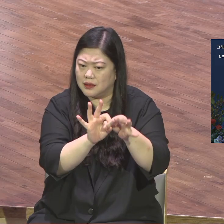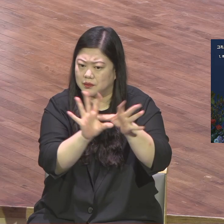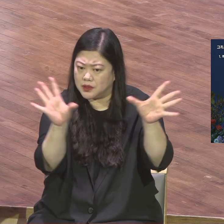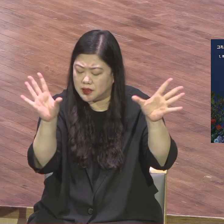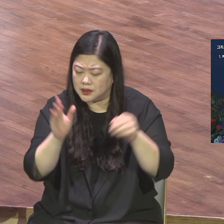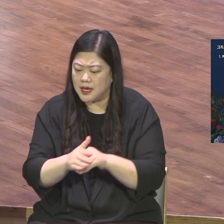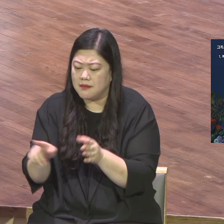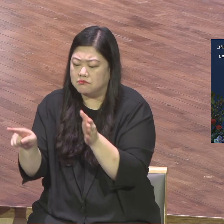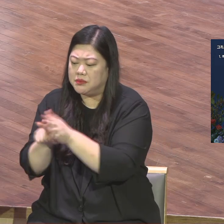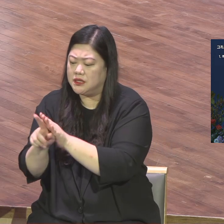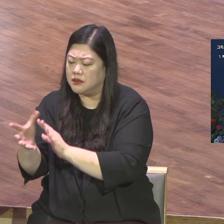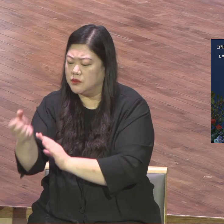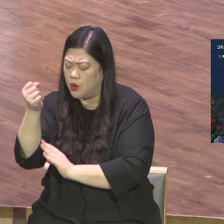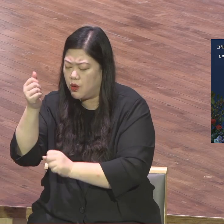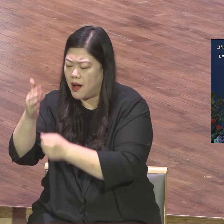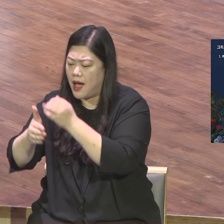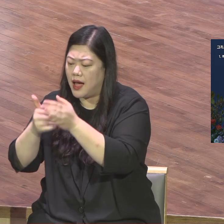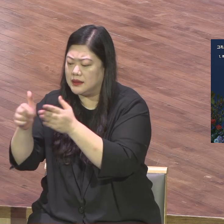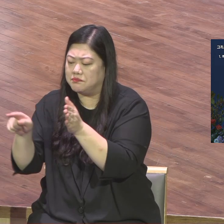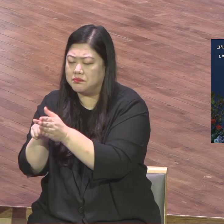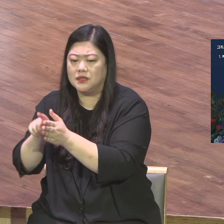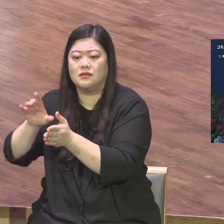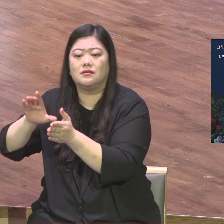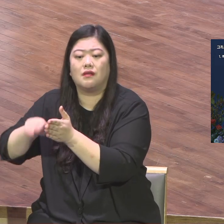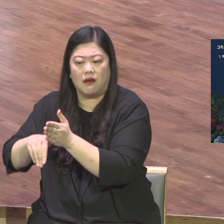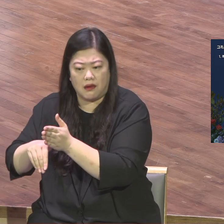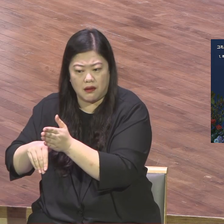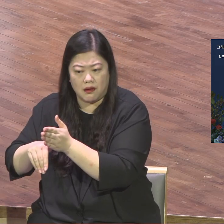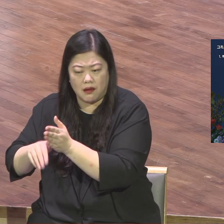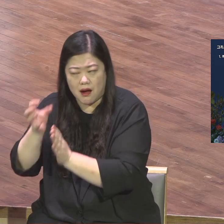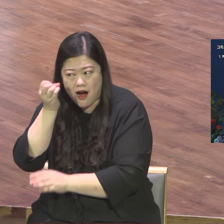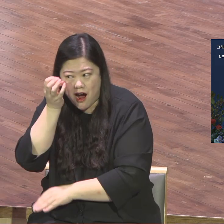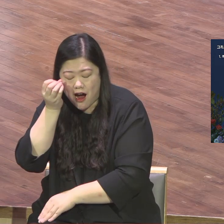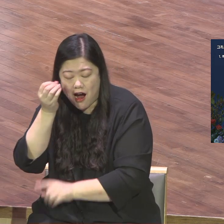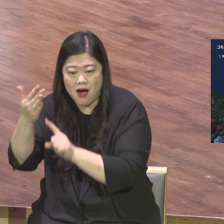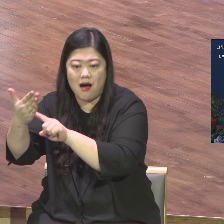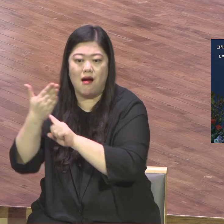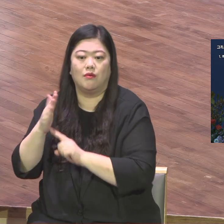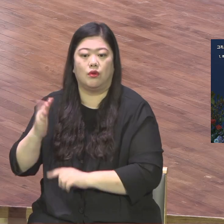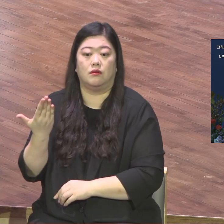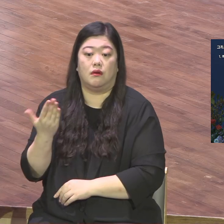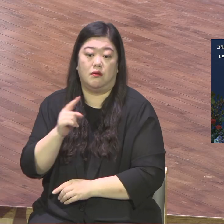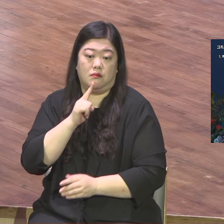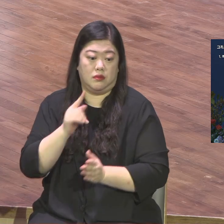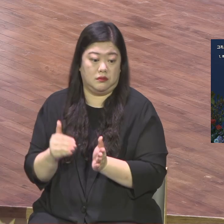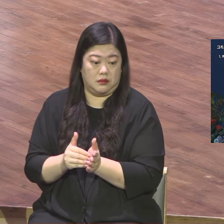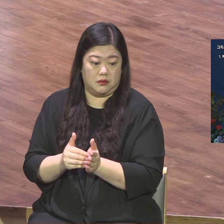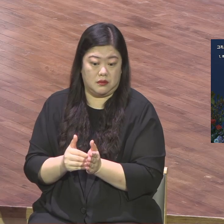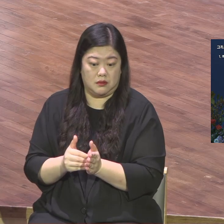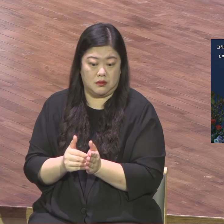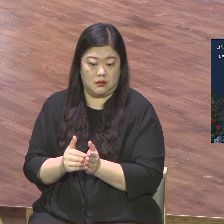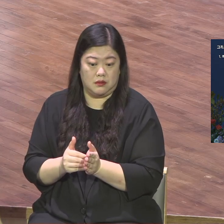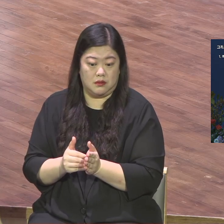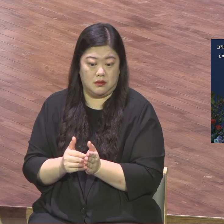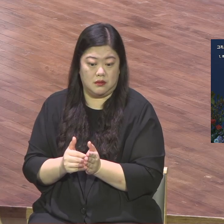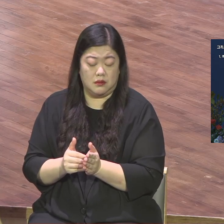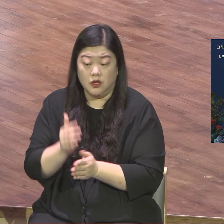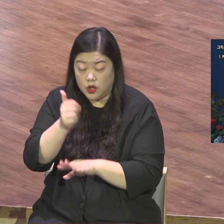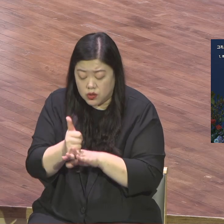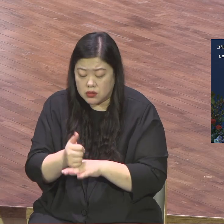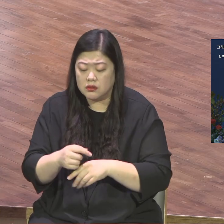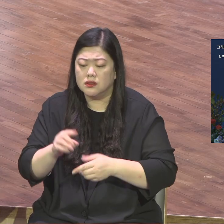말한다, 그렇게 표현했습니다. 비밀, 하나님의 비밀. 결국 그리스도의 비밀이